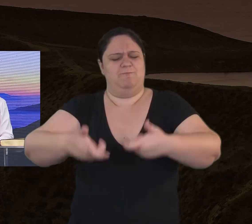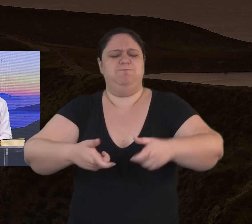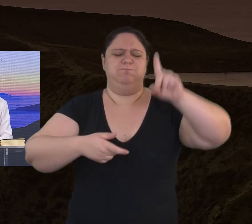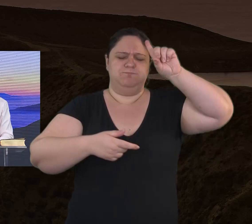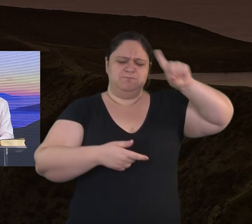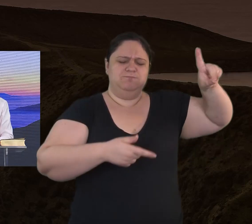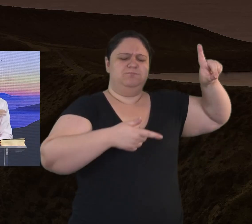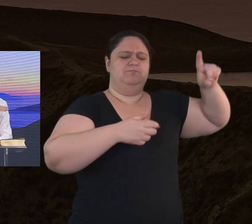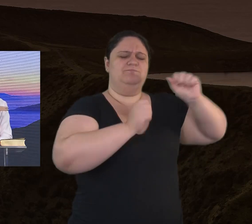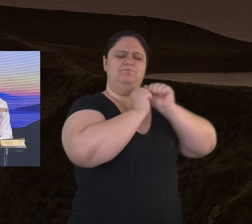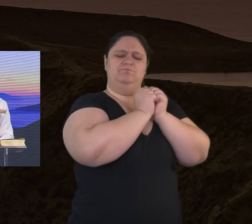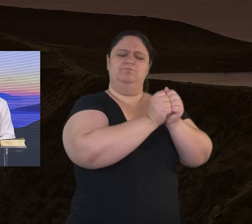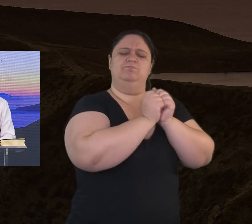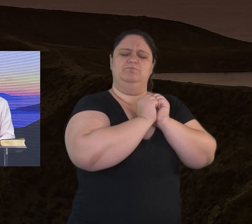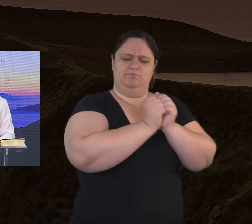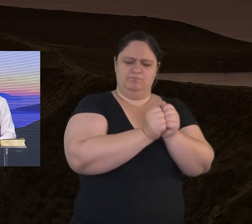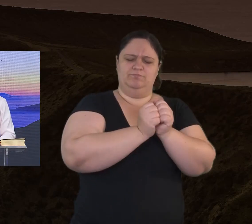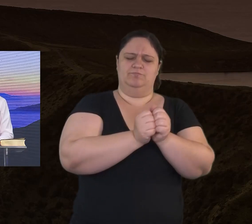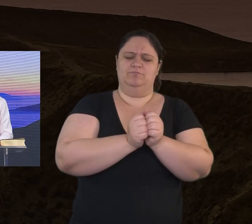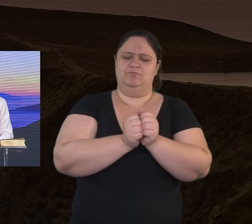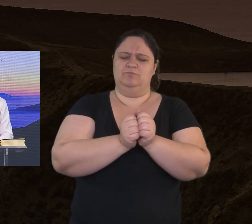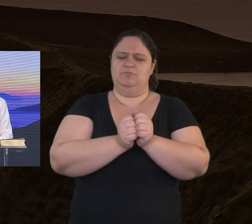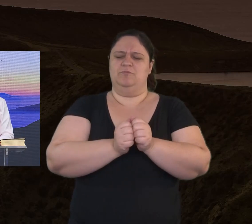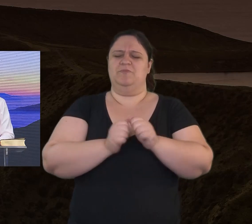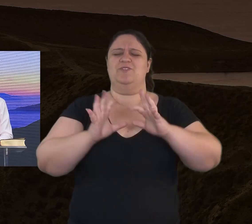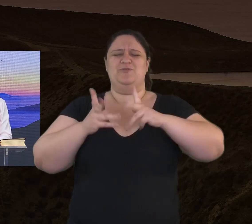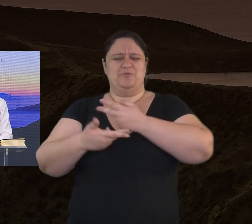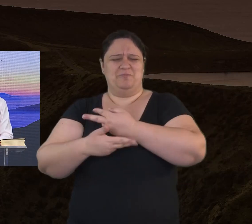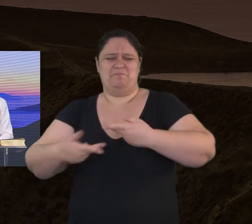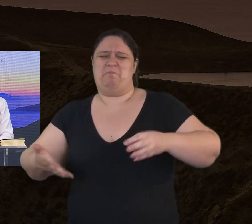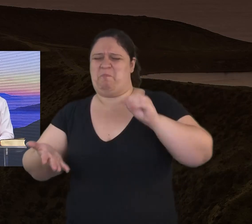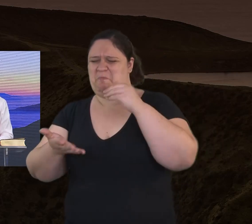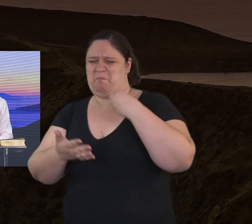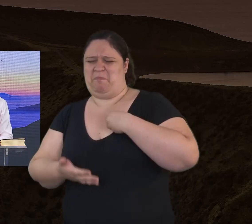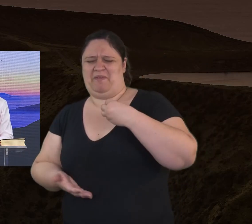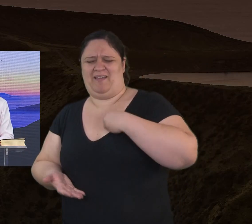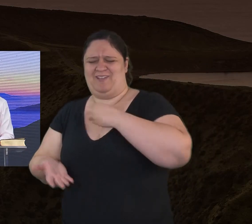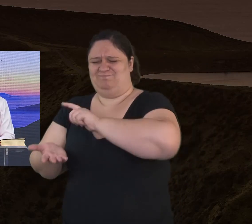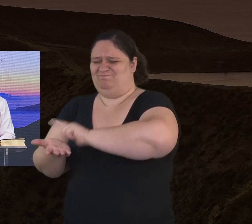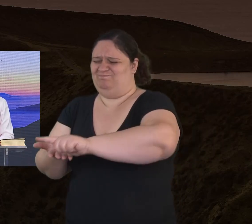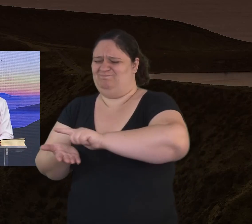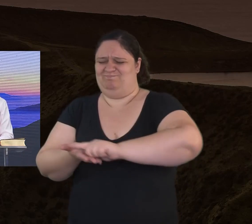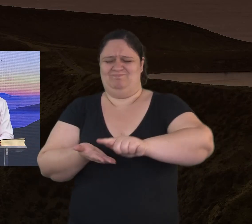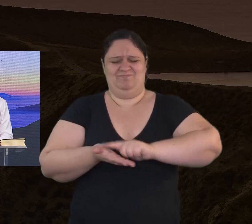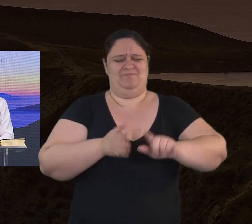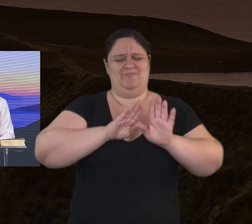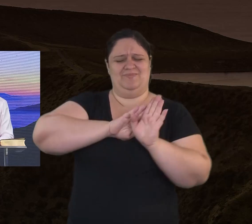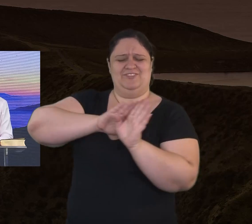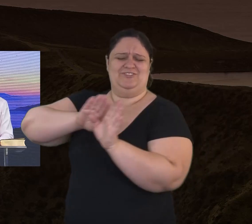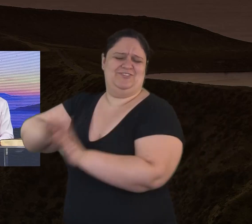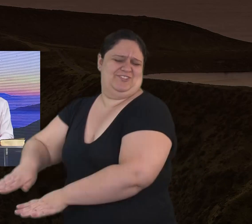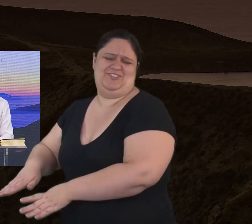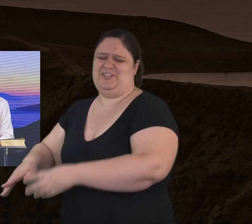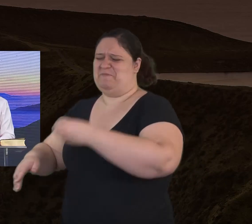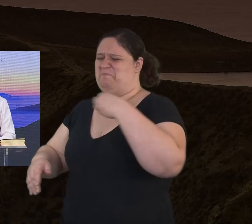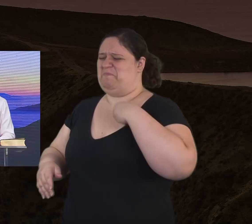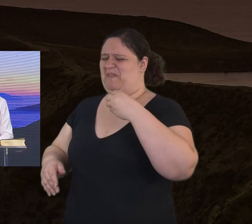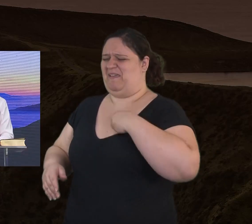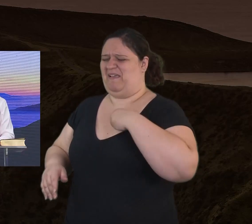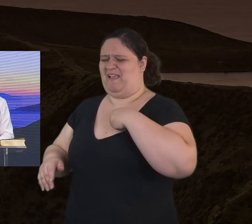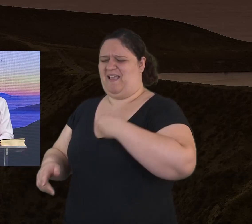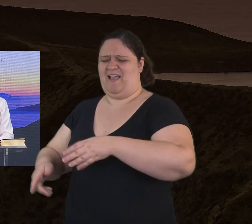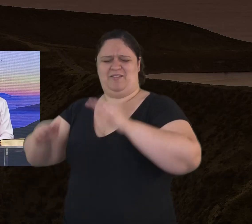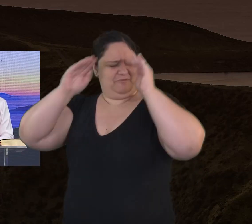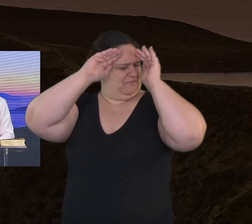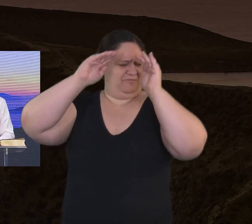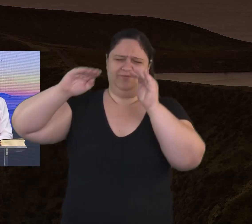lado, Senhor, para limpar toda a pendência que ficou ainda para trás, limpar esse universo de toda rebeldia, toda impureza,